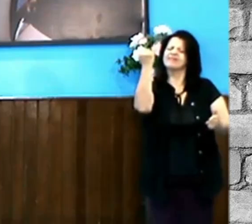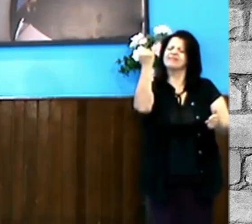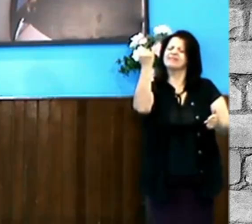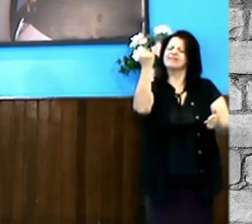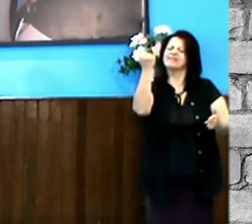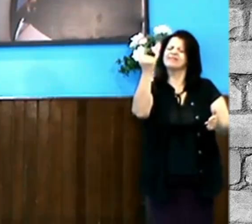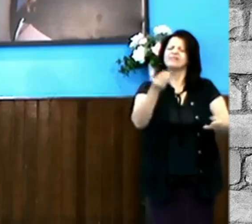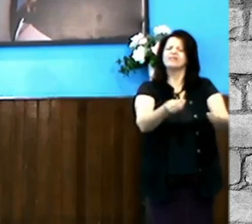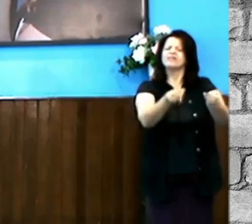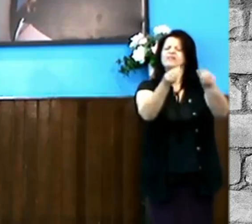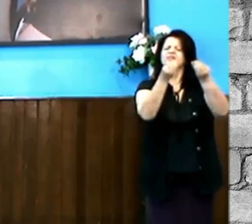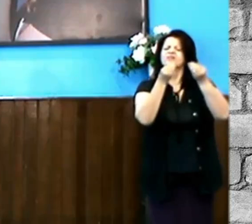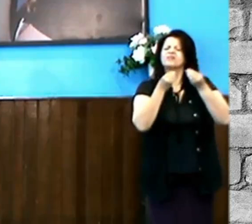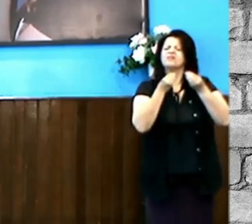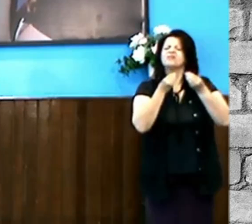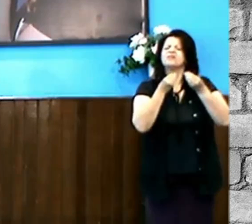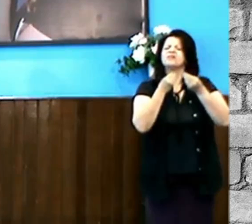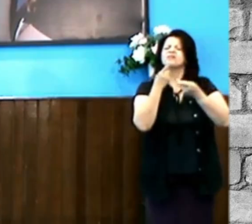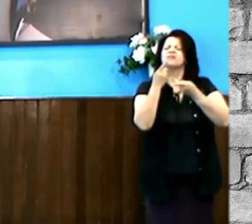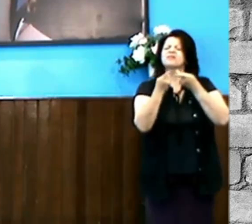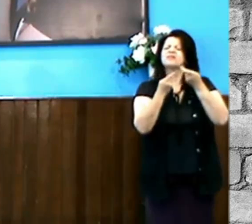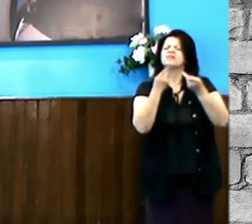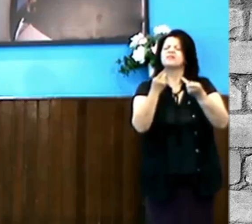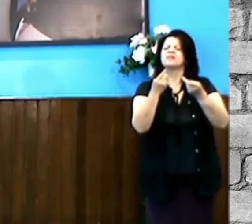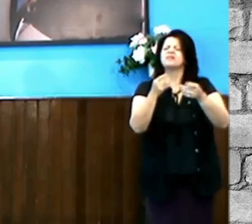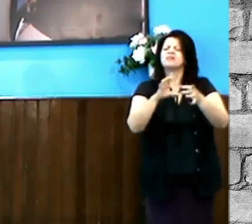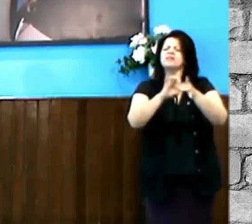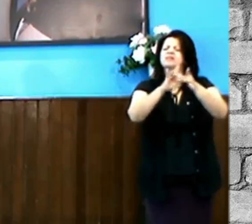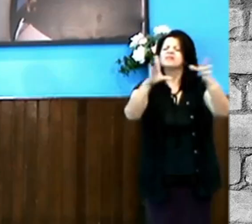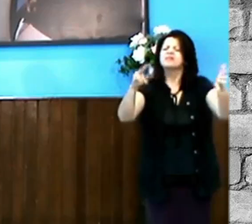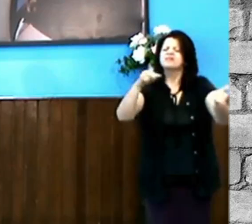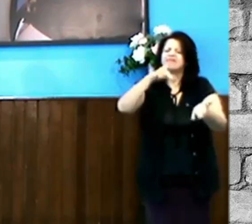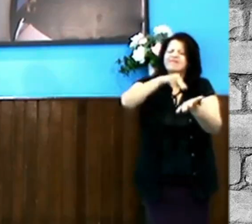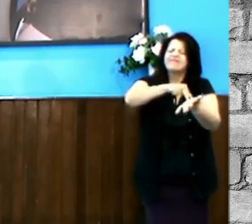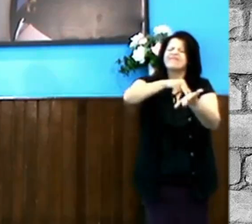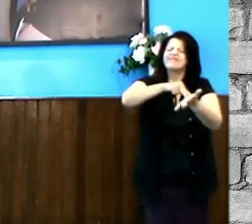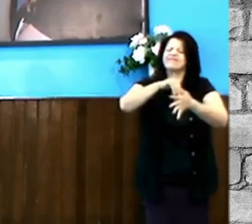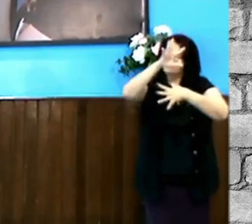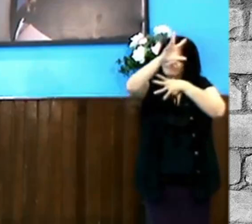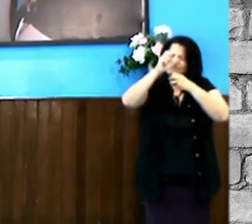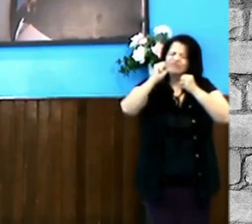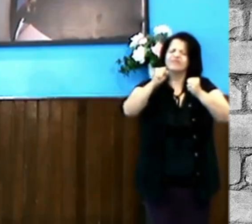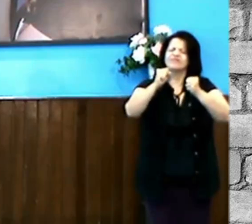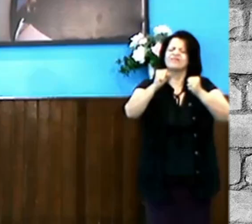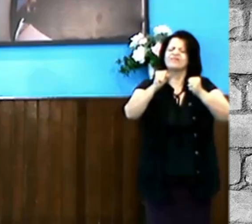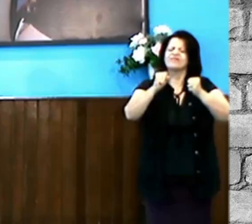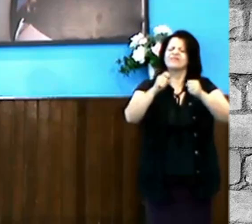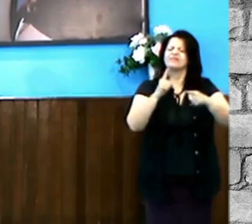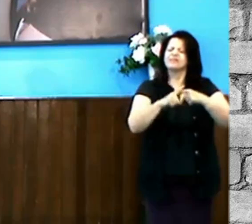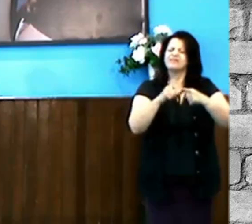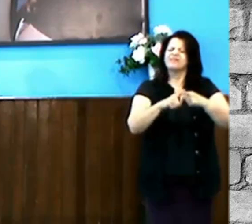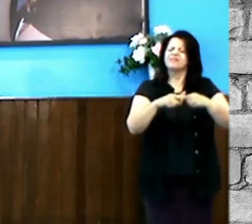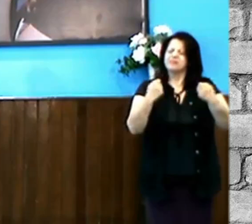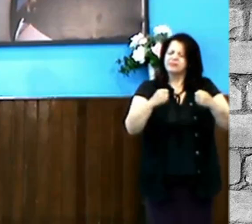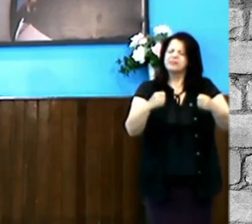alimento espiritual ao teu povo, porque nós queremos receber do Senhor nesse momento isso.